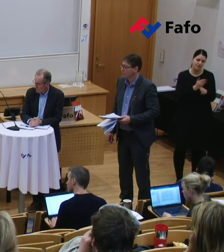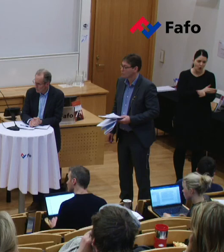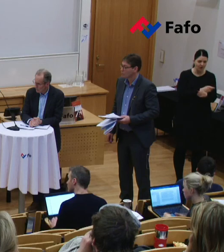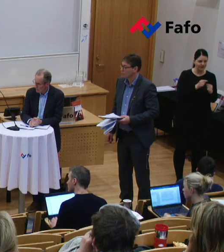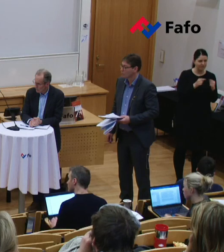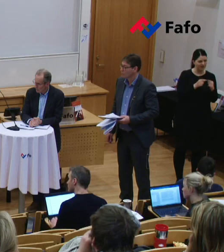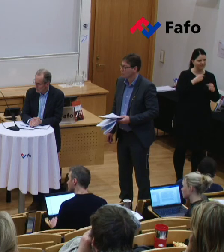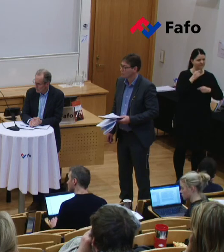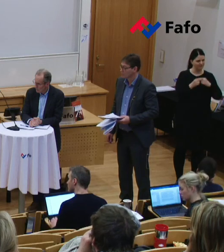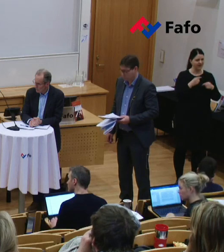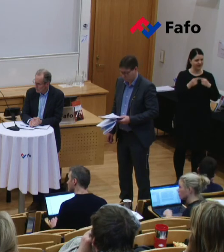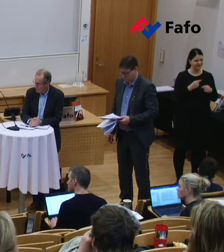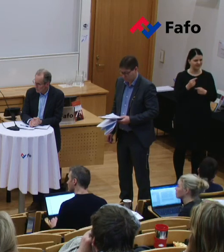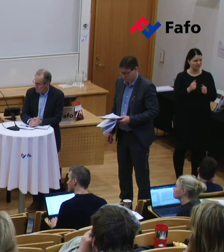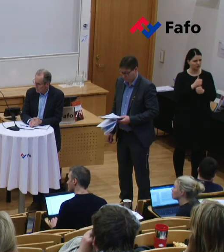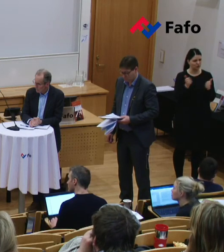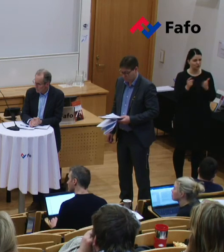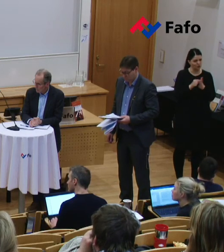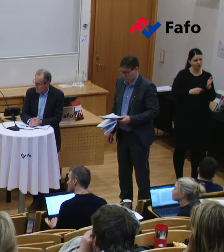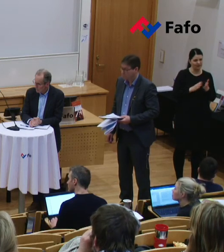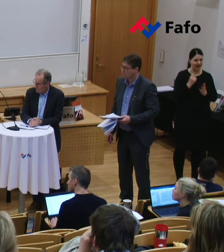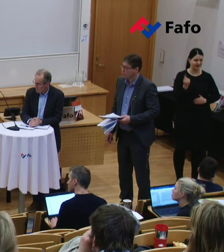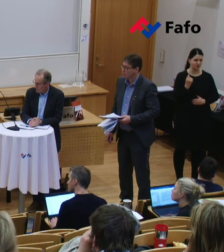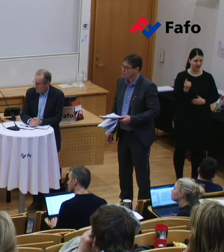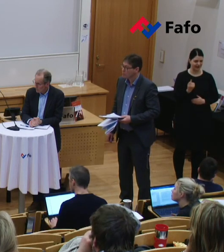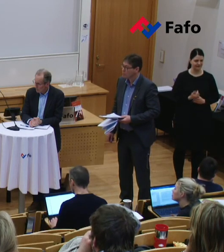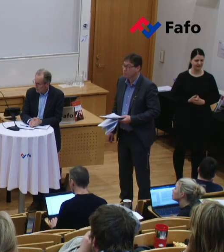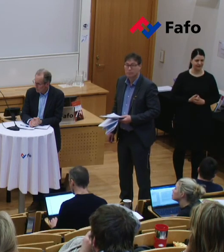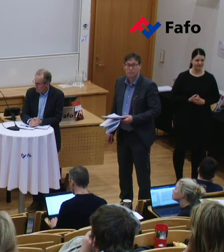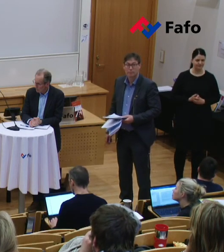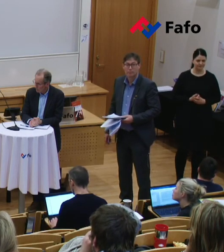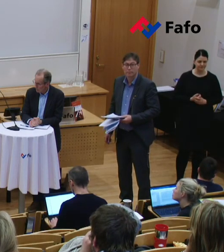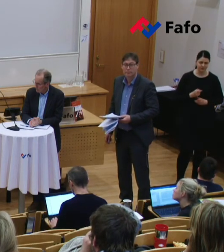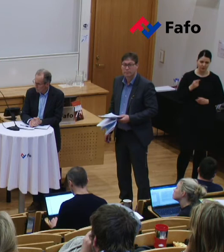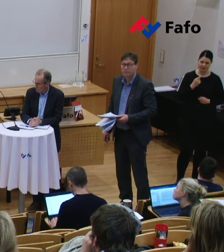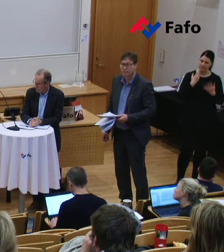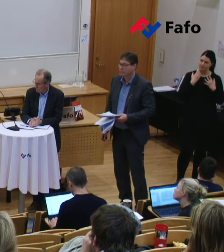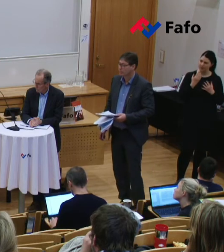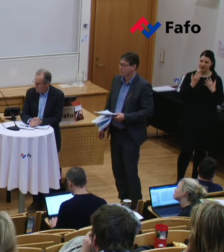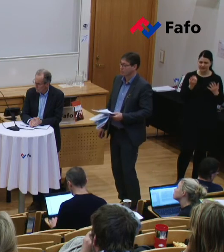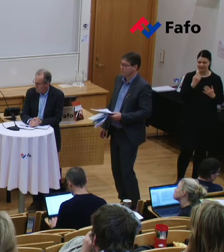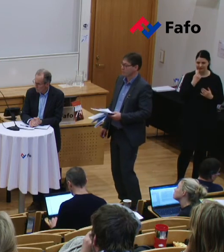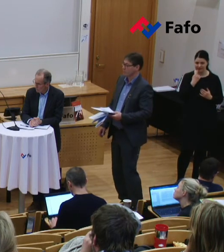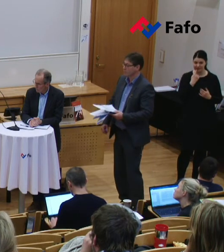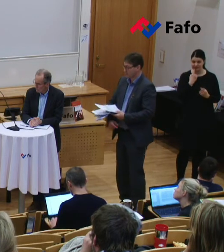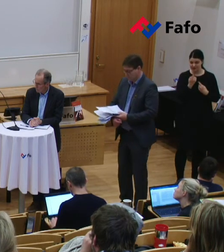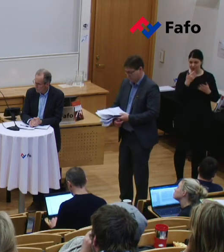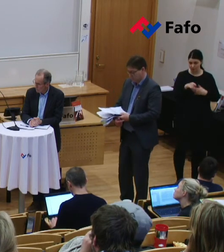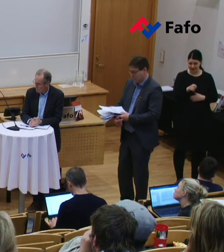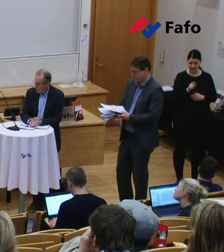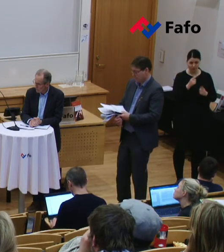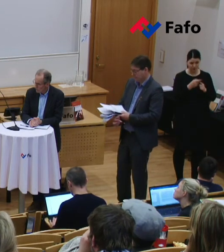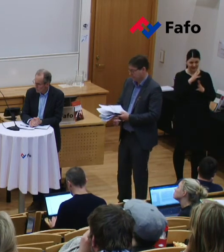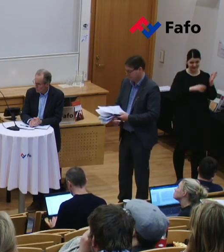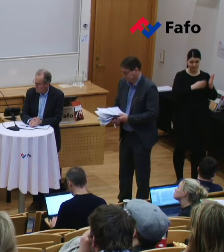en stor utfordring her med ensomhet. Og de snakker mange om, og de skjemaene vi har er jo sånn